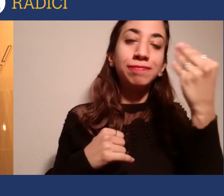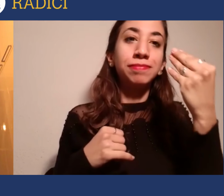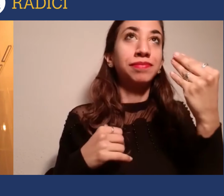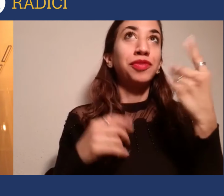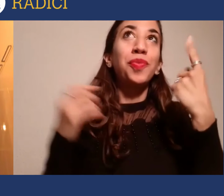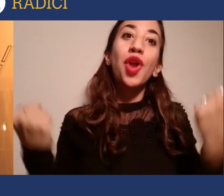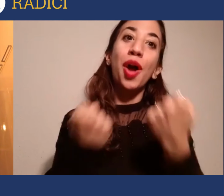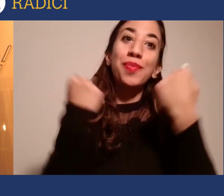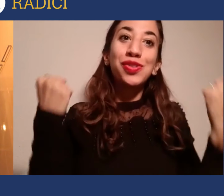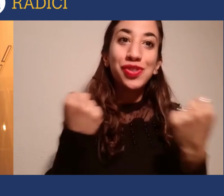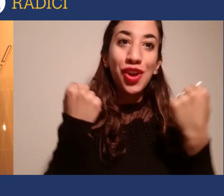ad una promozione natalizia. Infatti questi dieci incontri avranno il costo scontato di 40 euro.